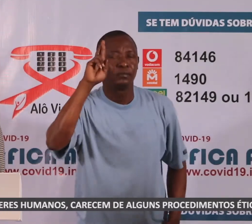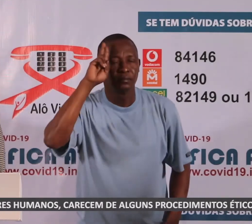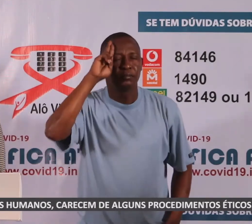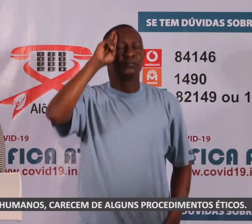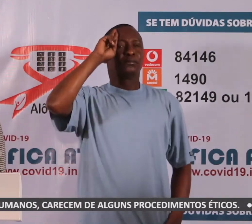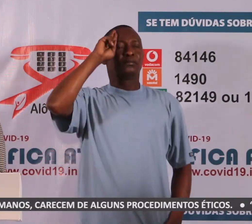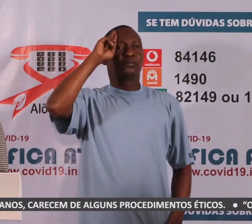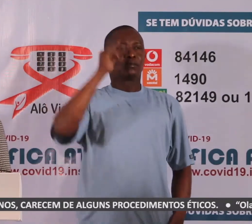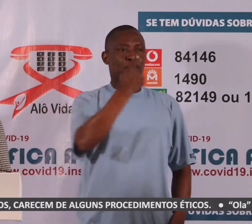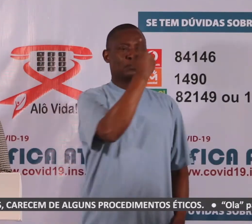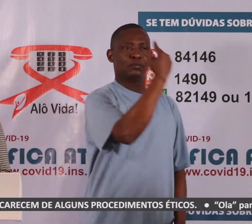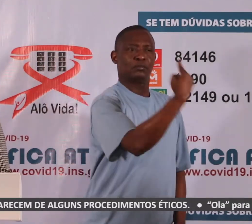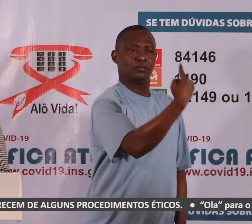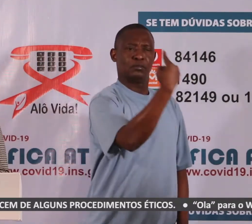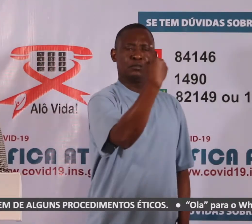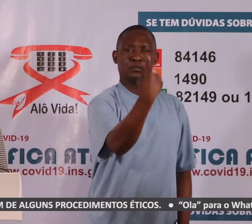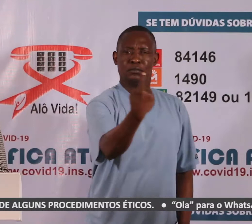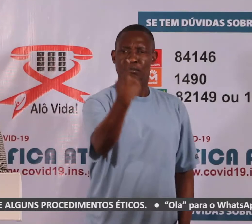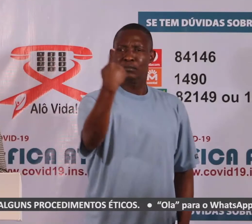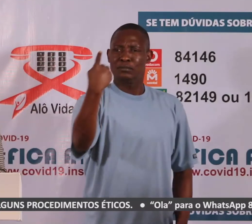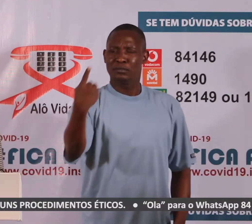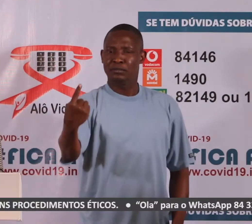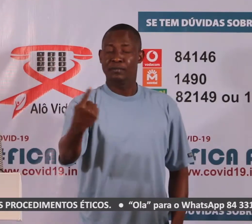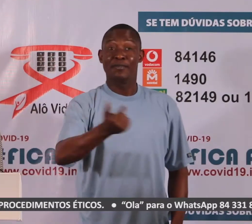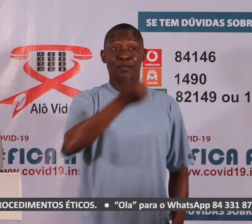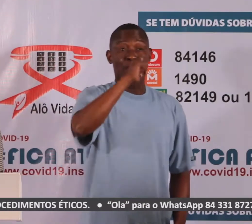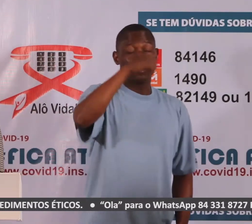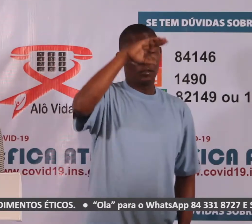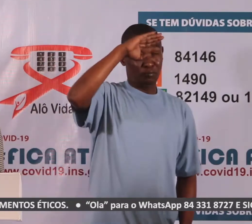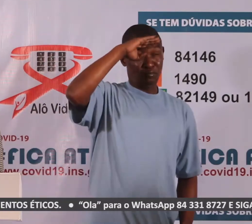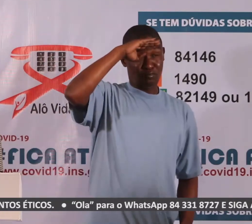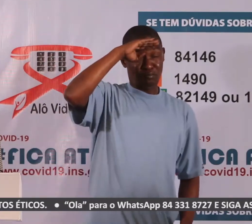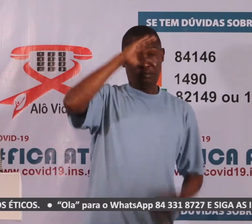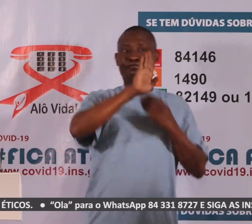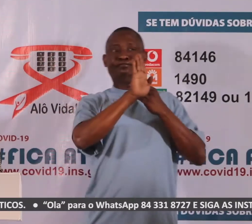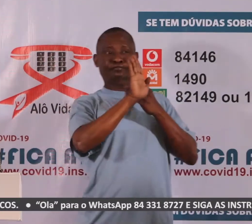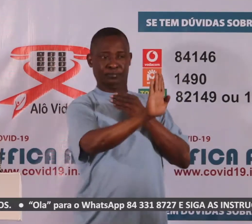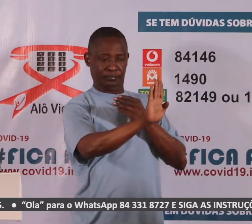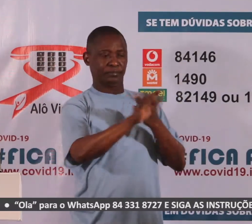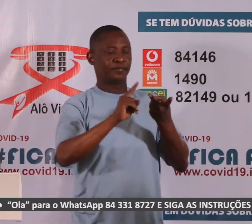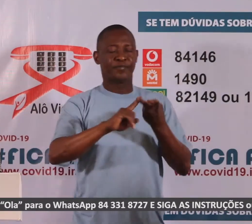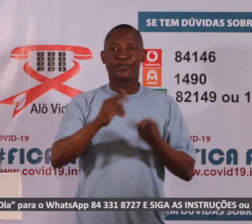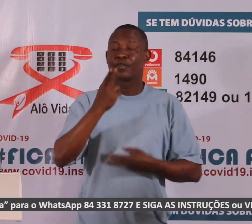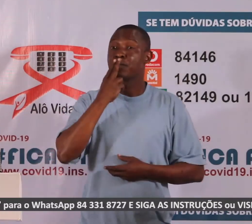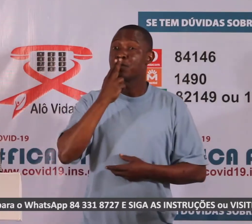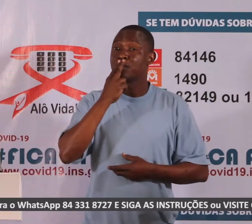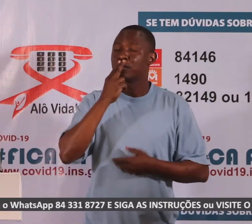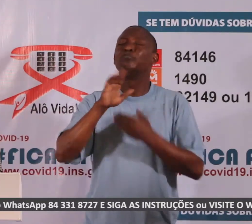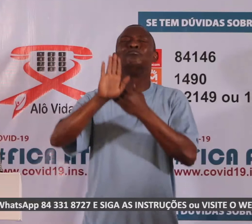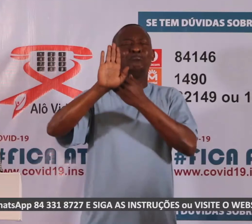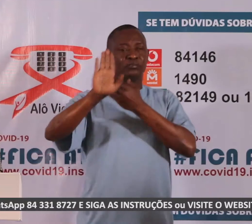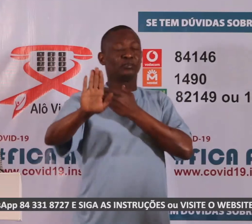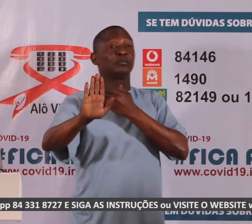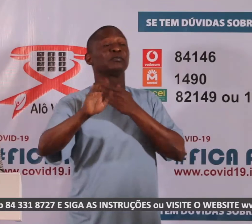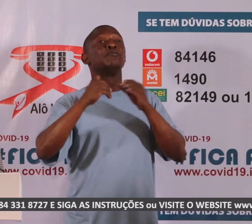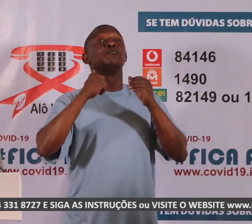um evite o consumo de álcool e de tabaco, tendo em conta os malefícios que isto provoca para a saúde